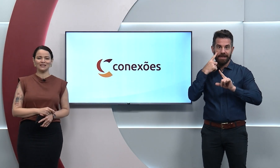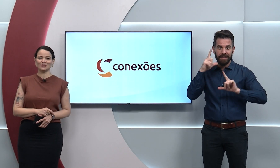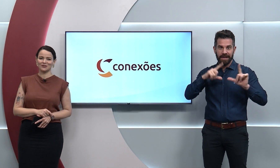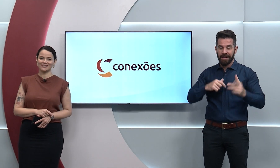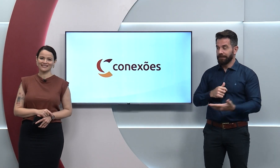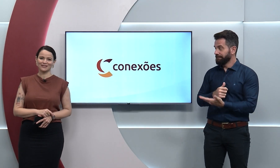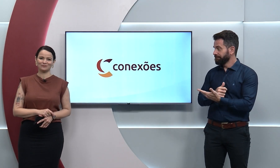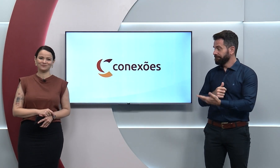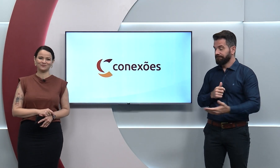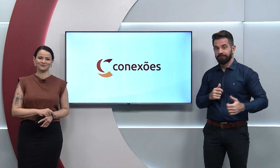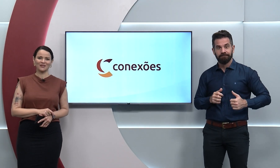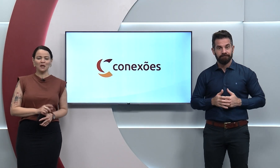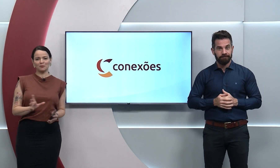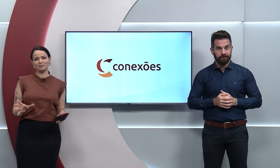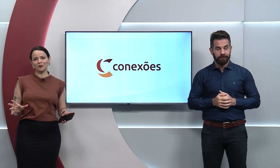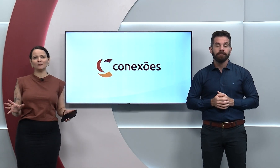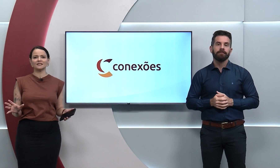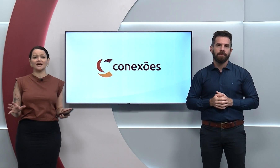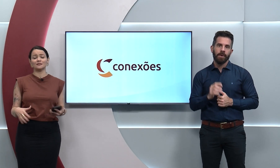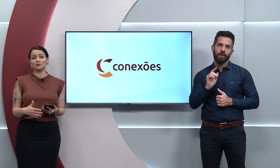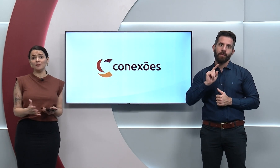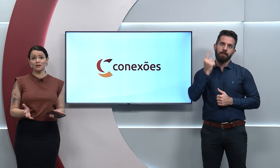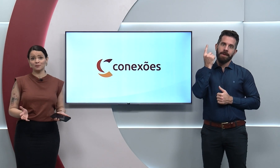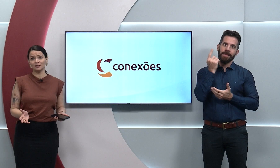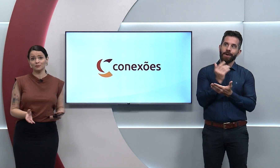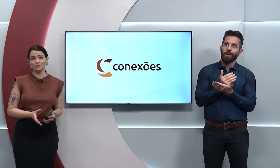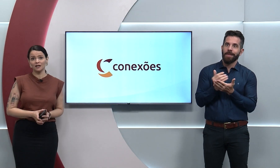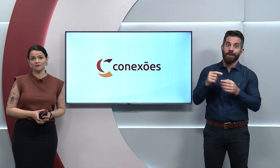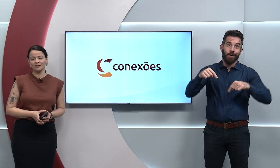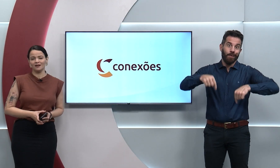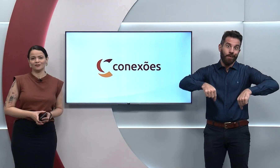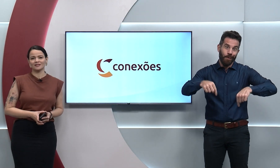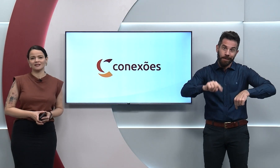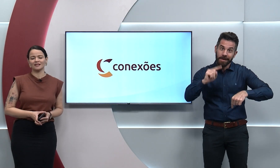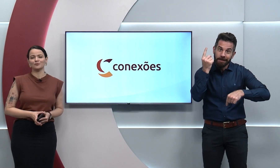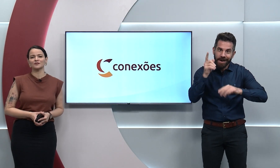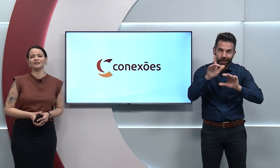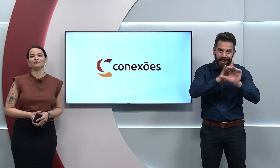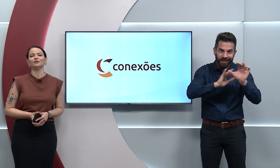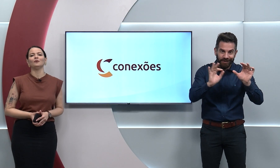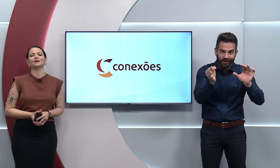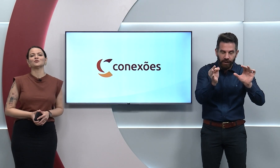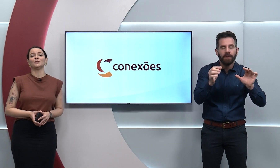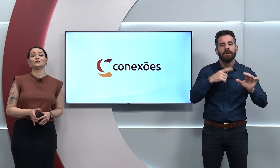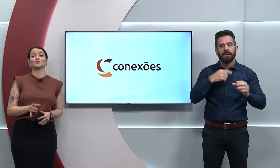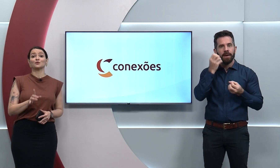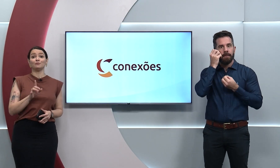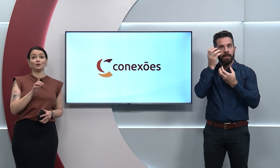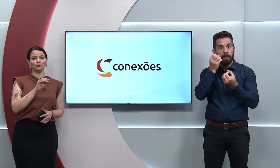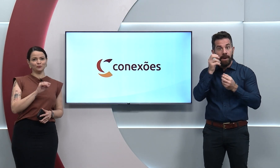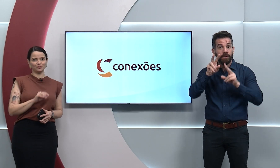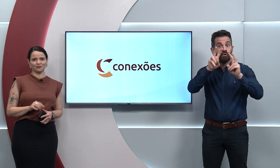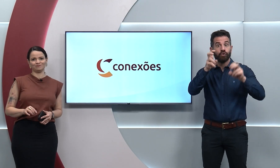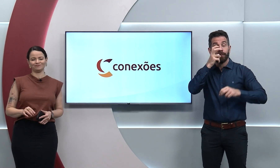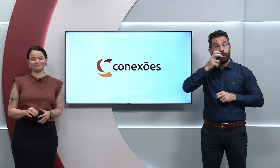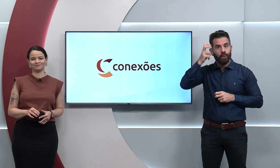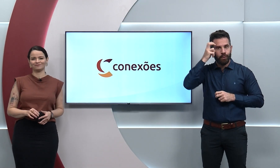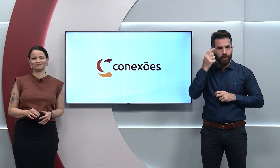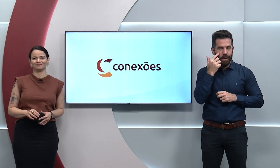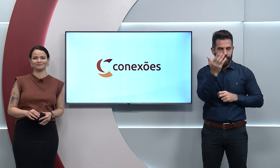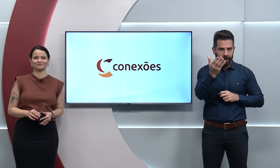nome do Conexões. Bom, e para começar esse primeiro programa do ano, nós trazemos informações sobre